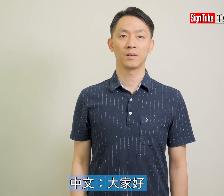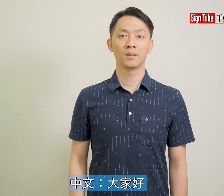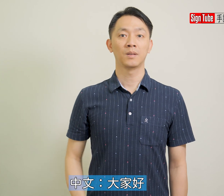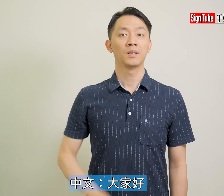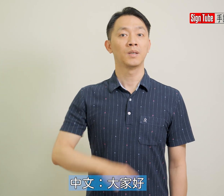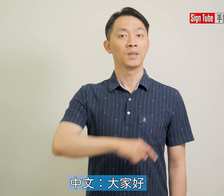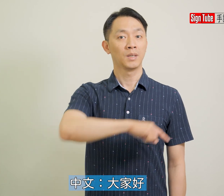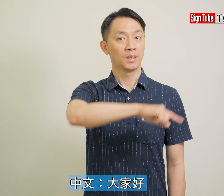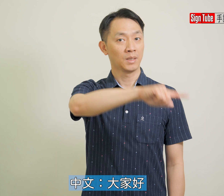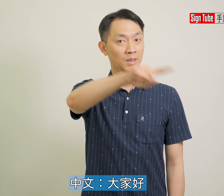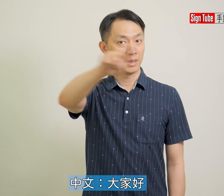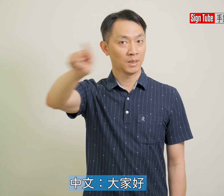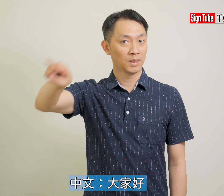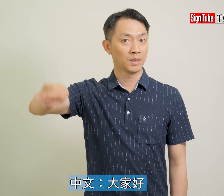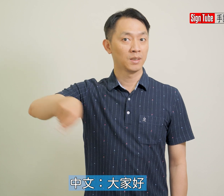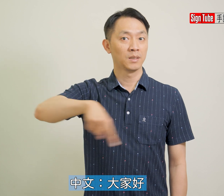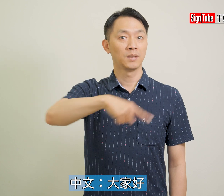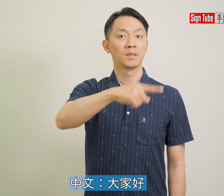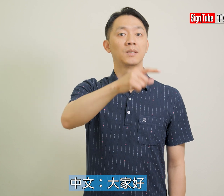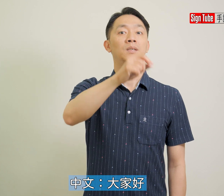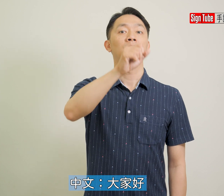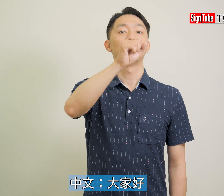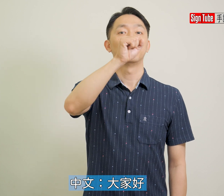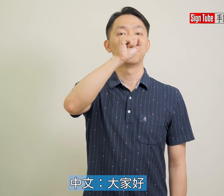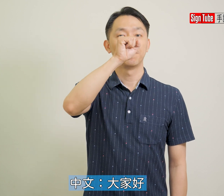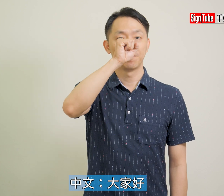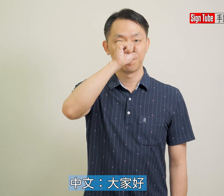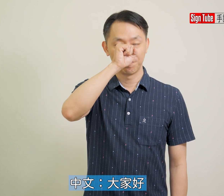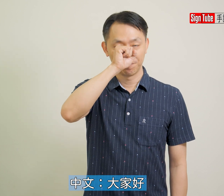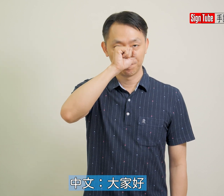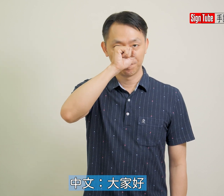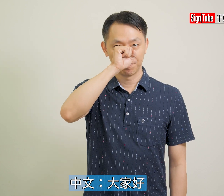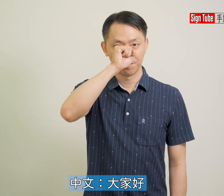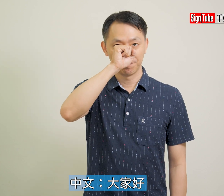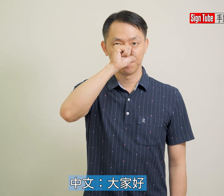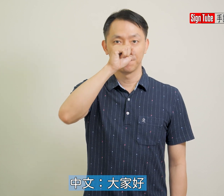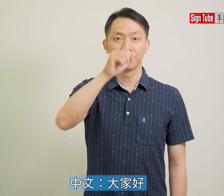好。中文意思，大家好。